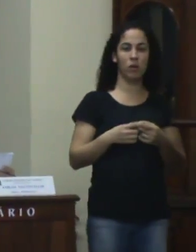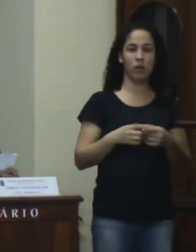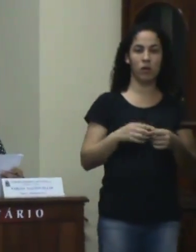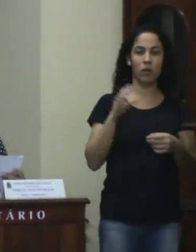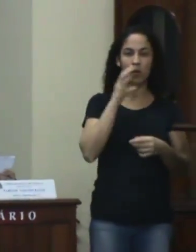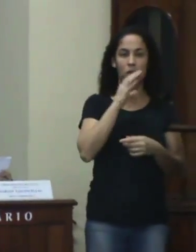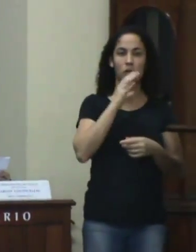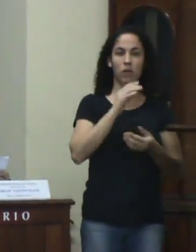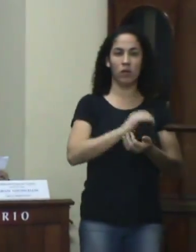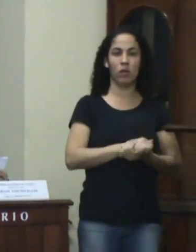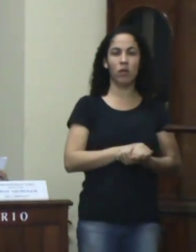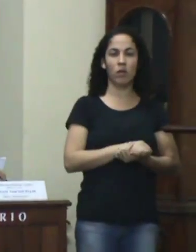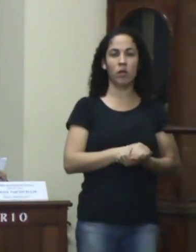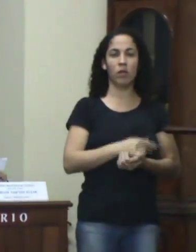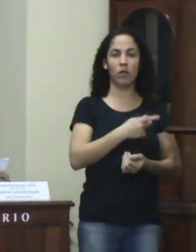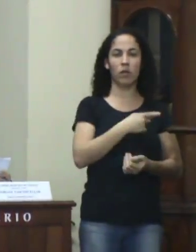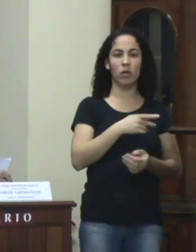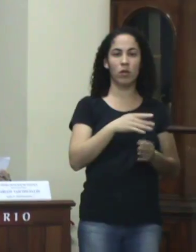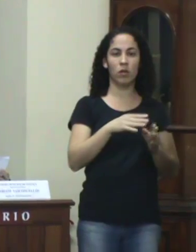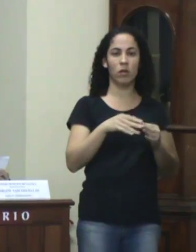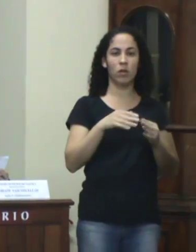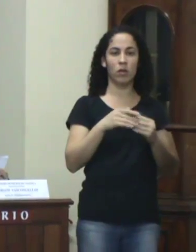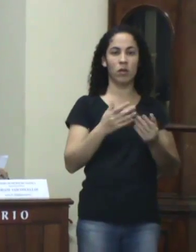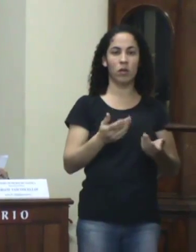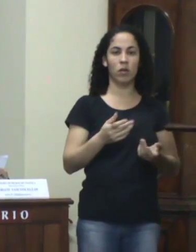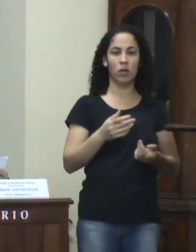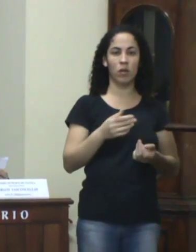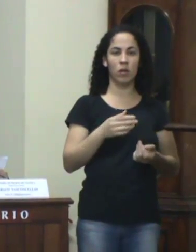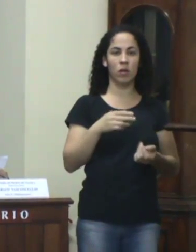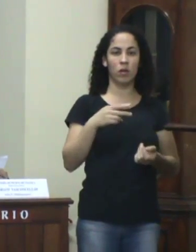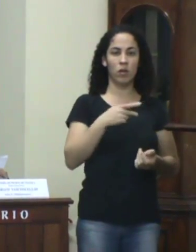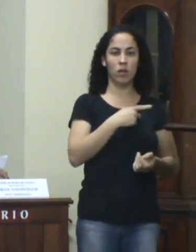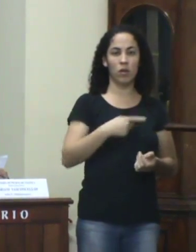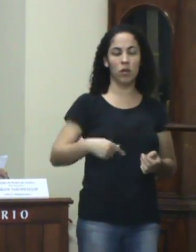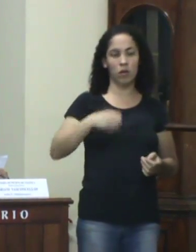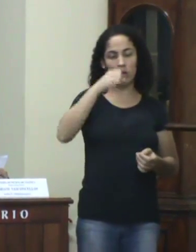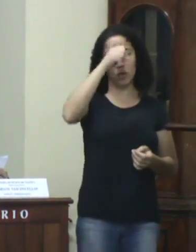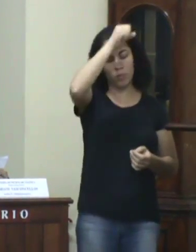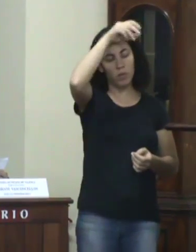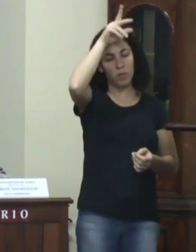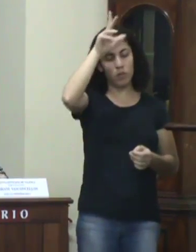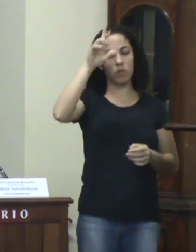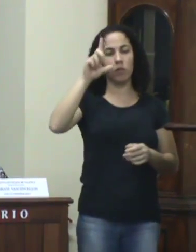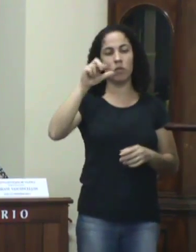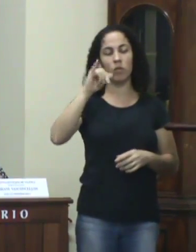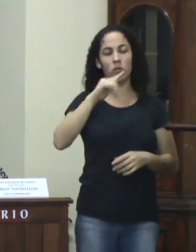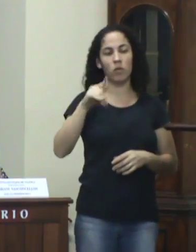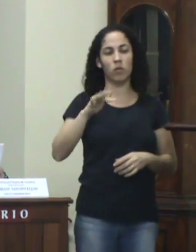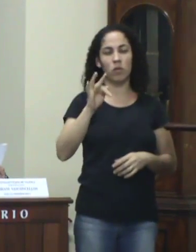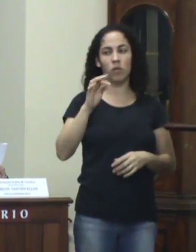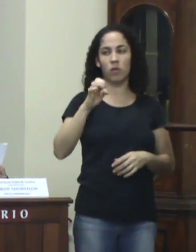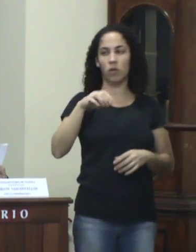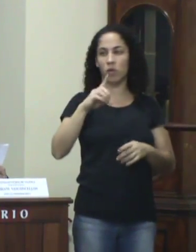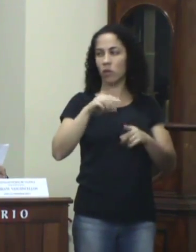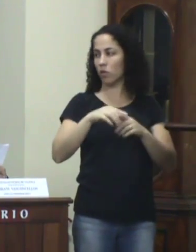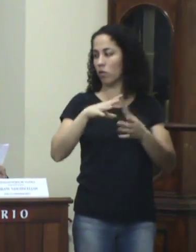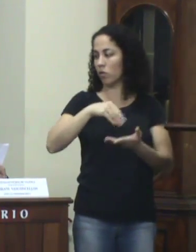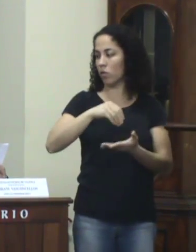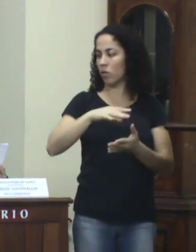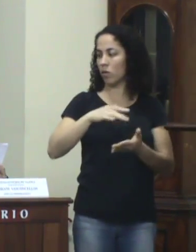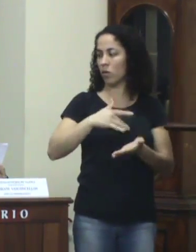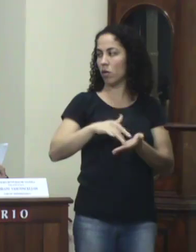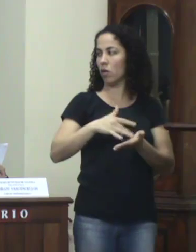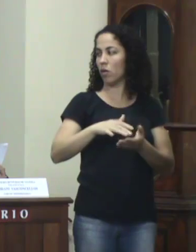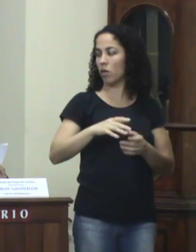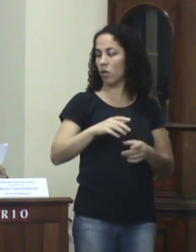caráter de urgência da presente indicação ao excelentíssimo prefeito Luiz Fernando Furtado da Graça, concorre para o secretário municipal de